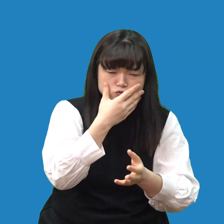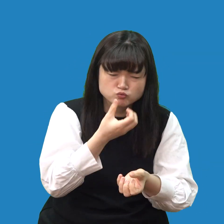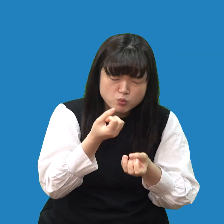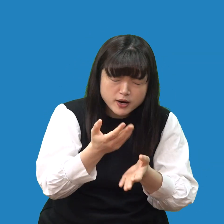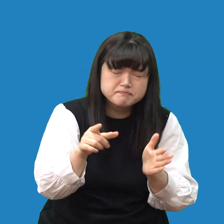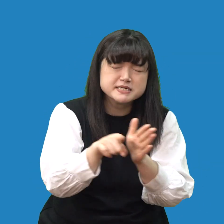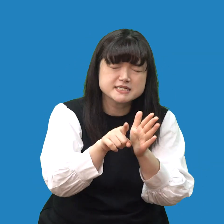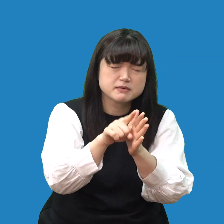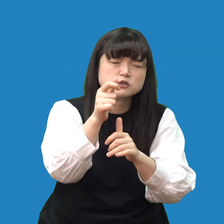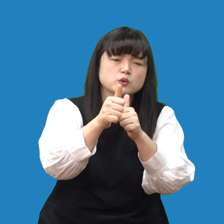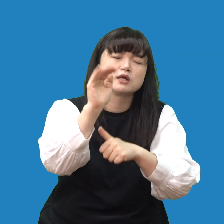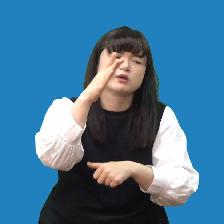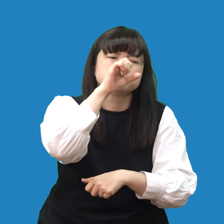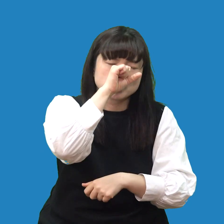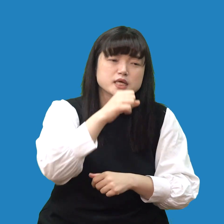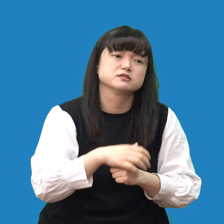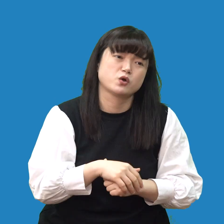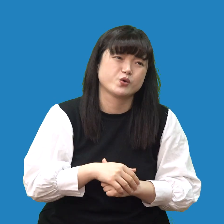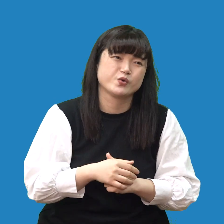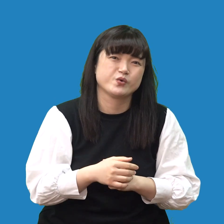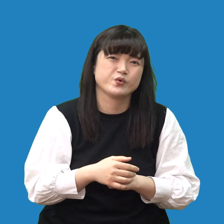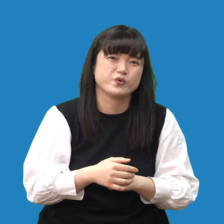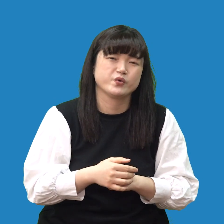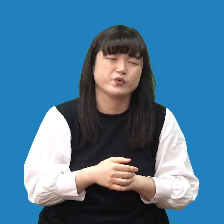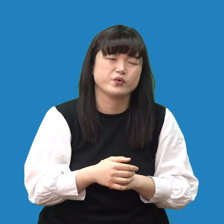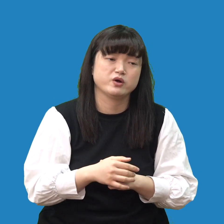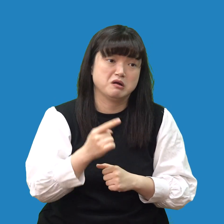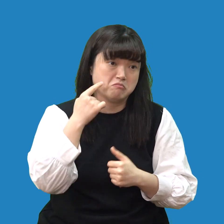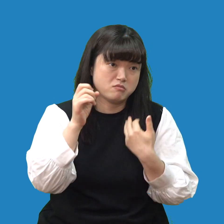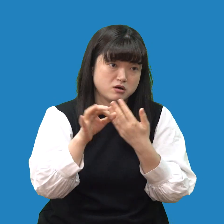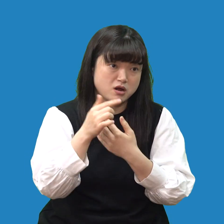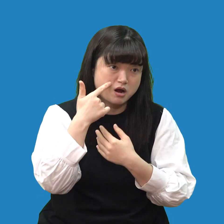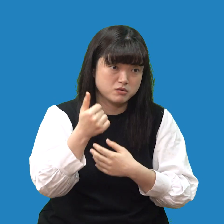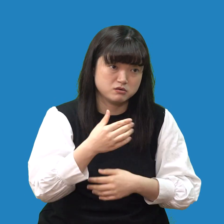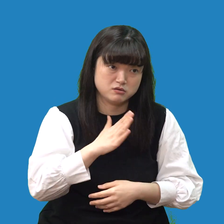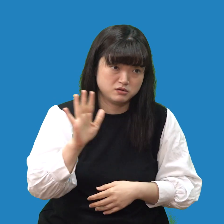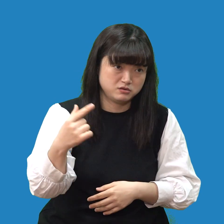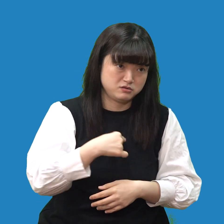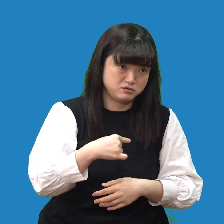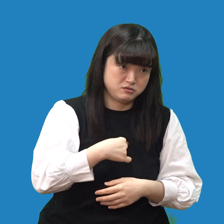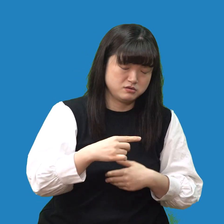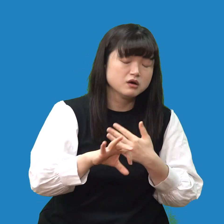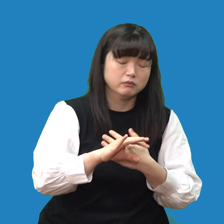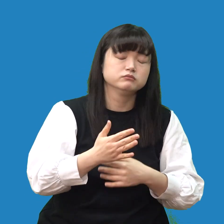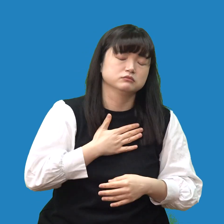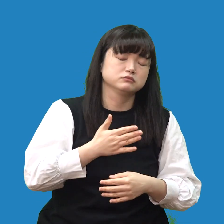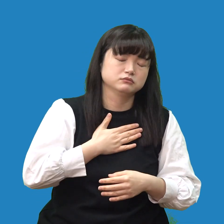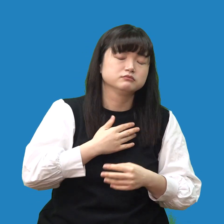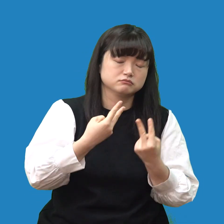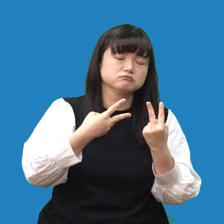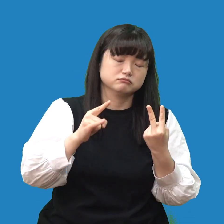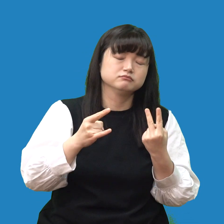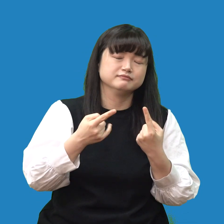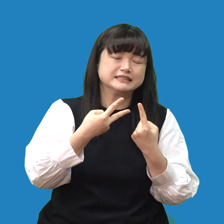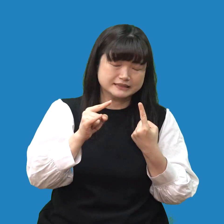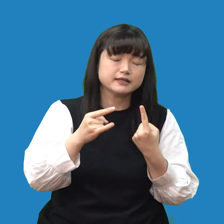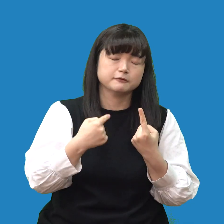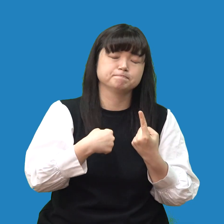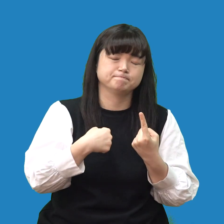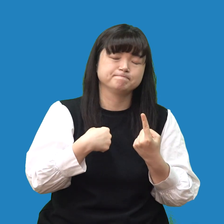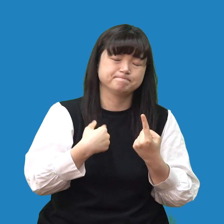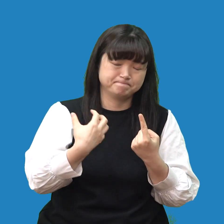축복하시는 믿음의 조상이 되시면 좋겠습니다. 근데 만약 아버지가 안 하시겠다고 하면 제가 믿음의 일대가